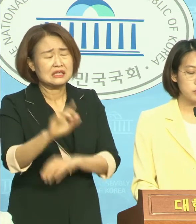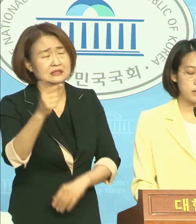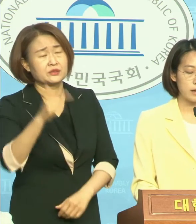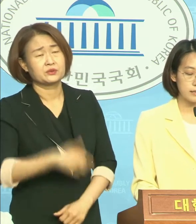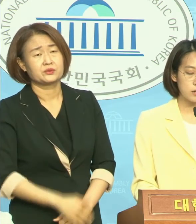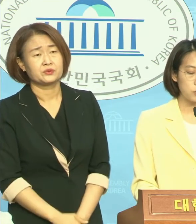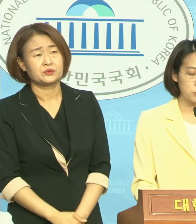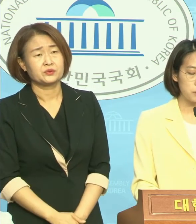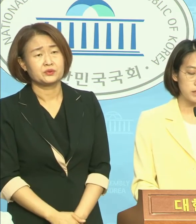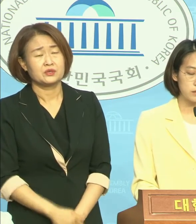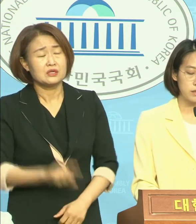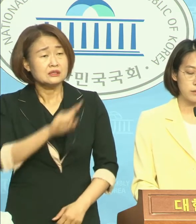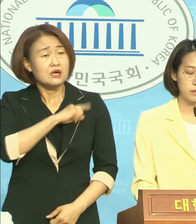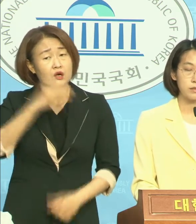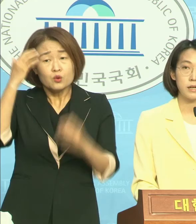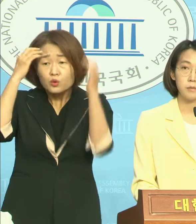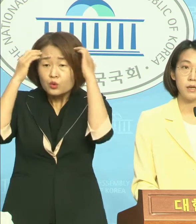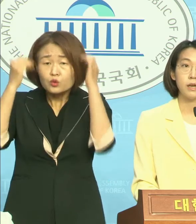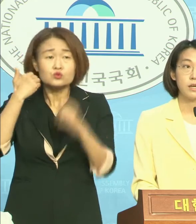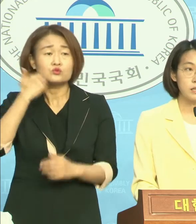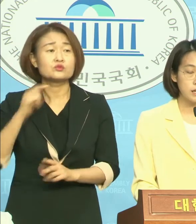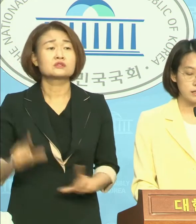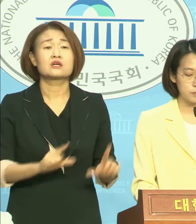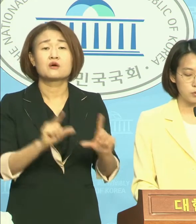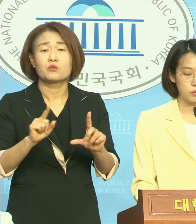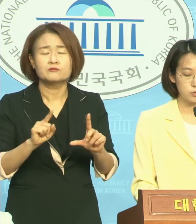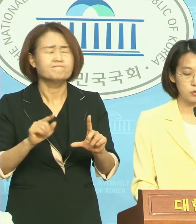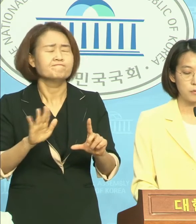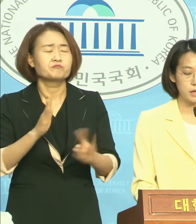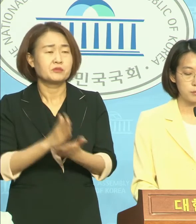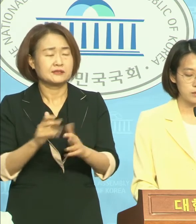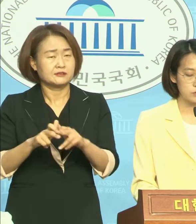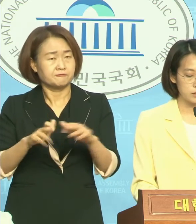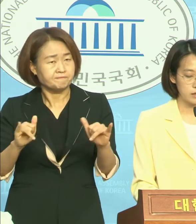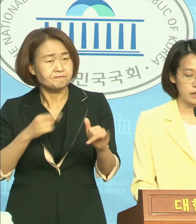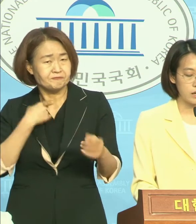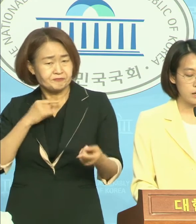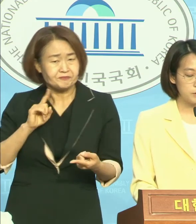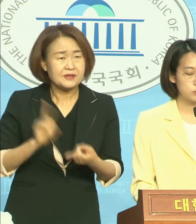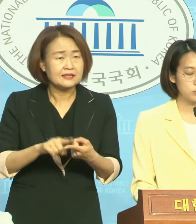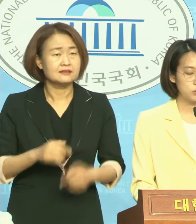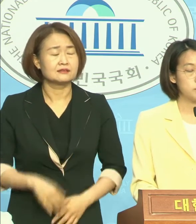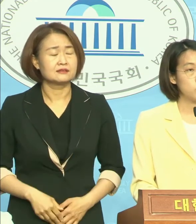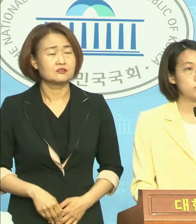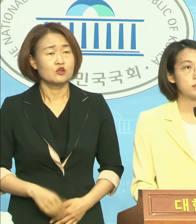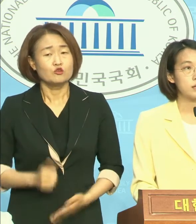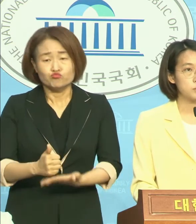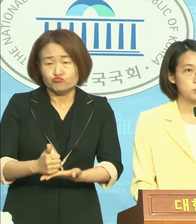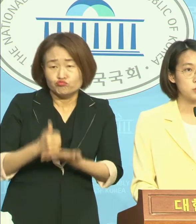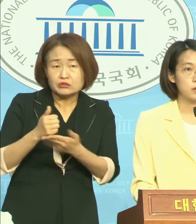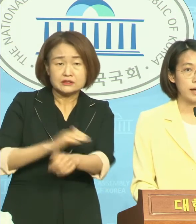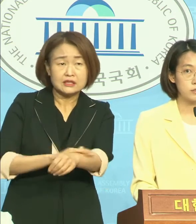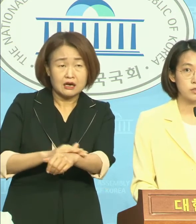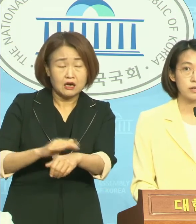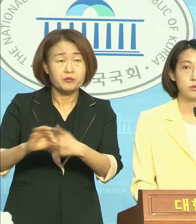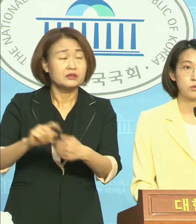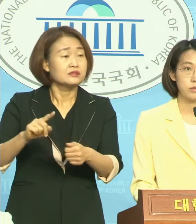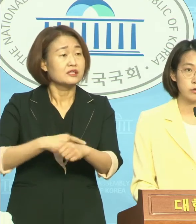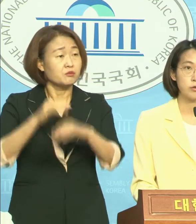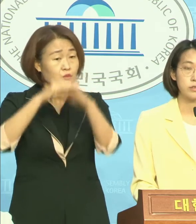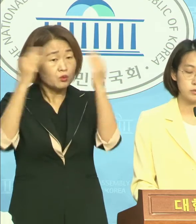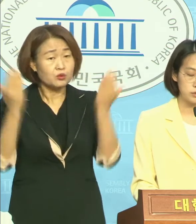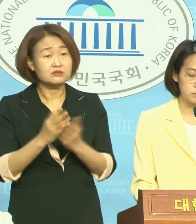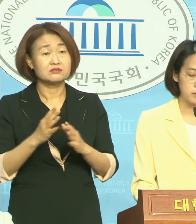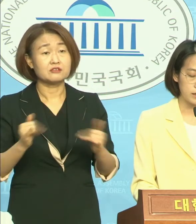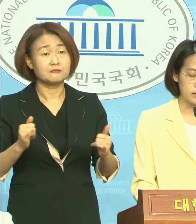불평등으로 인해 가장 고통받는 사람들의 삶이 인간 답고 존엄하게 보장될 때 비로소 우리 모두의 삶도 안전하고